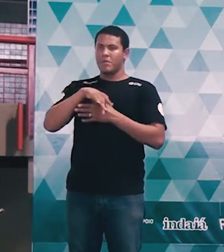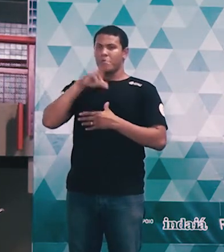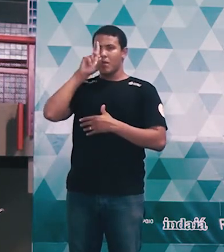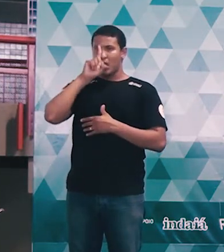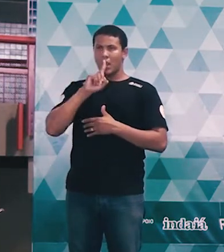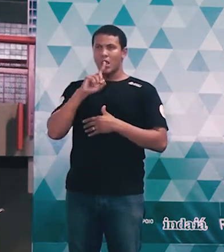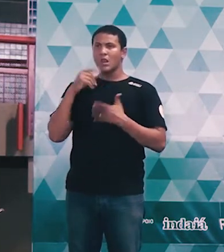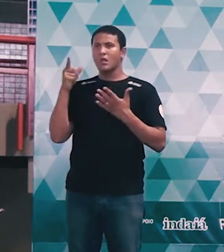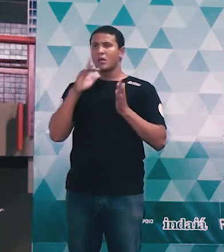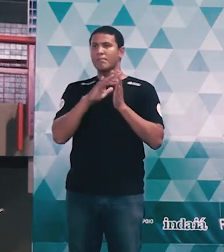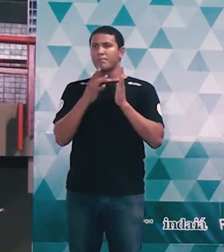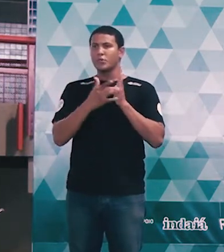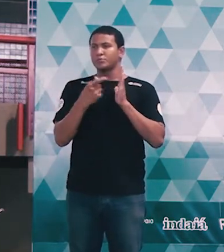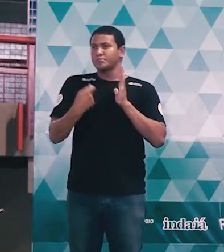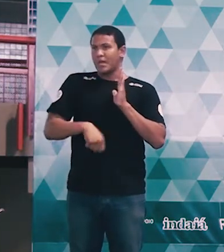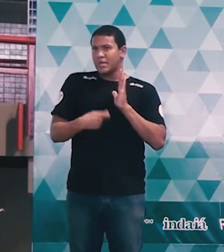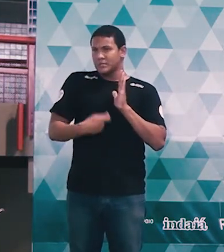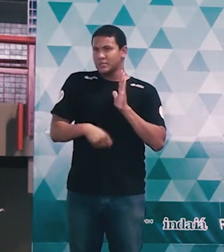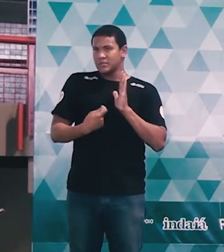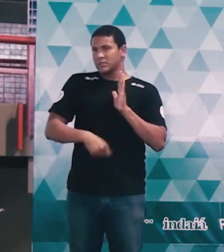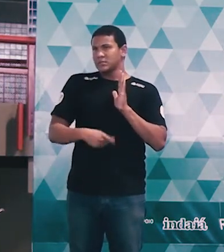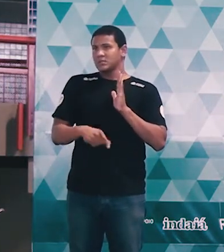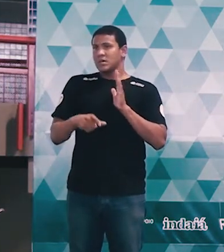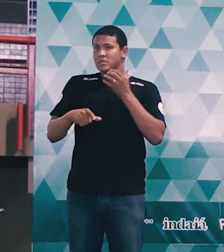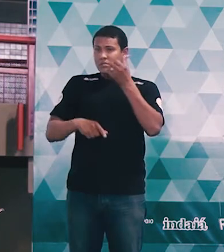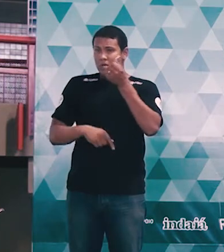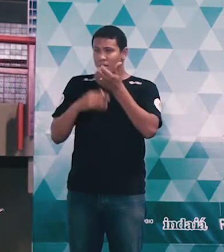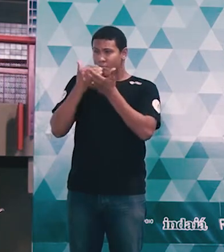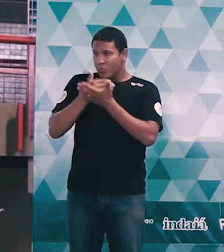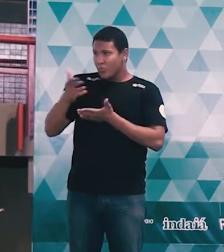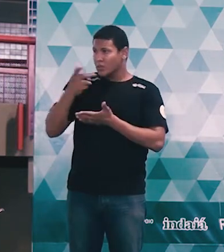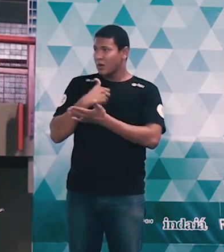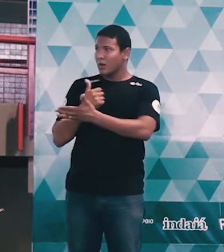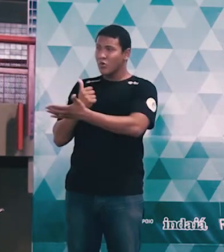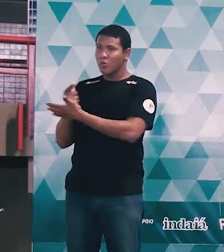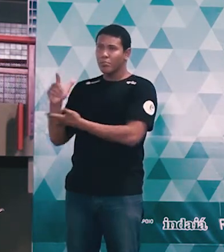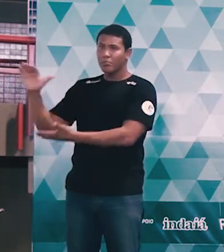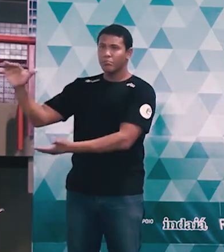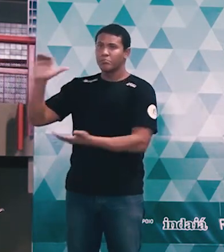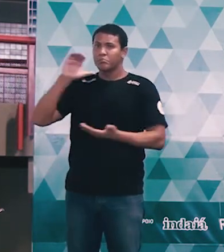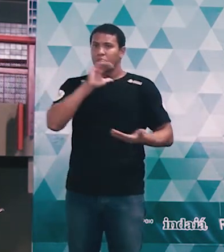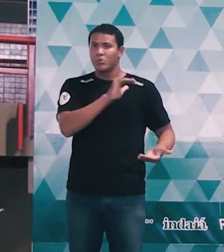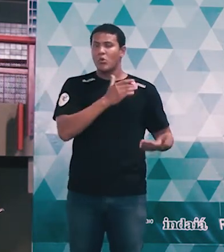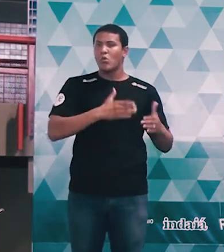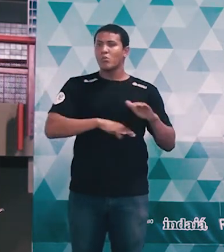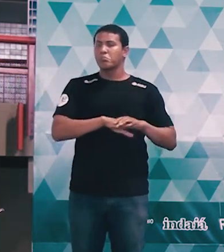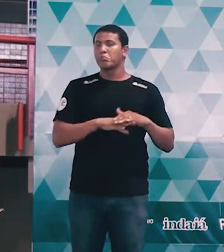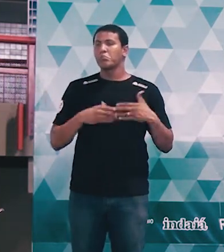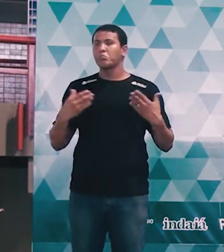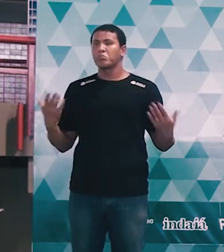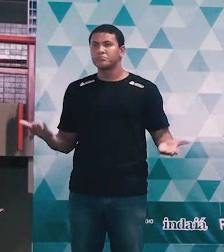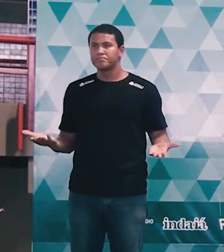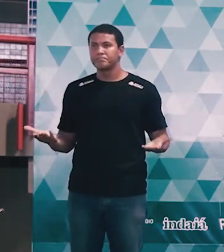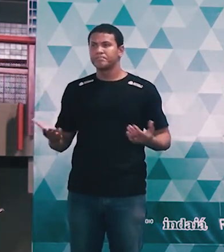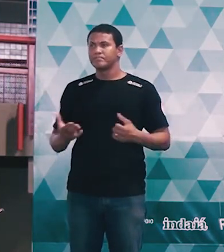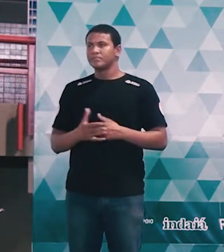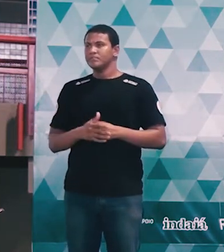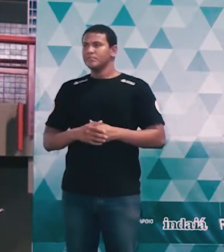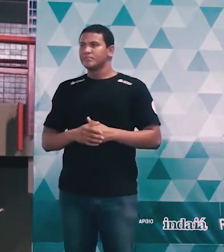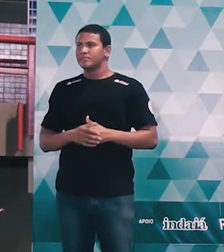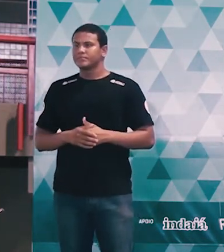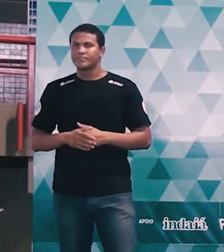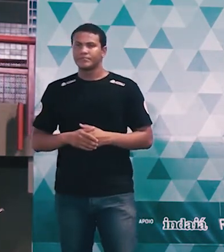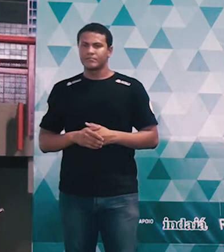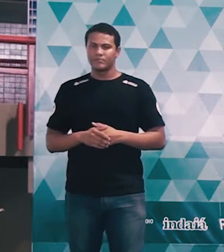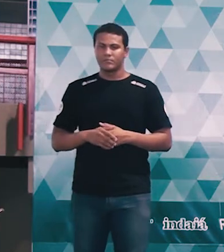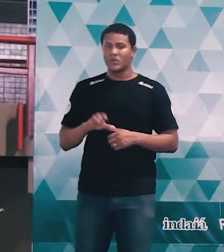adquirir no início do 6º mês? Então, olha só como é que a gente resolve a questão. Vamos lá. Pessoal, só ler de novo